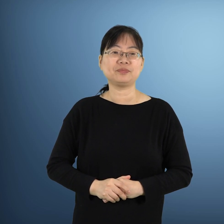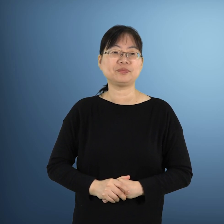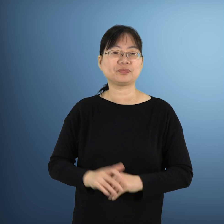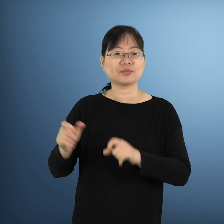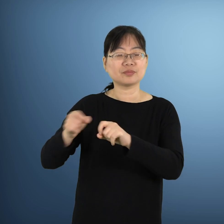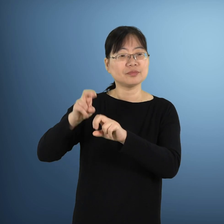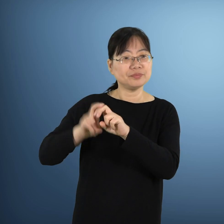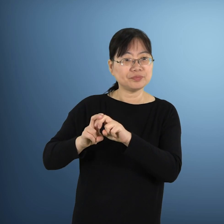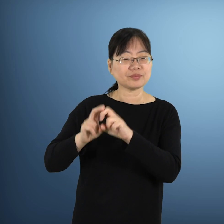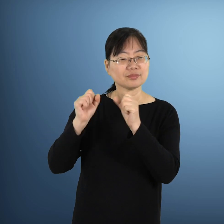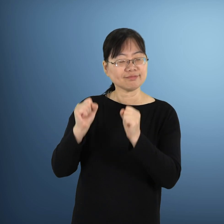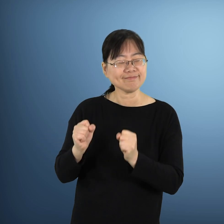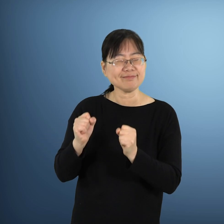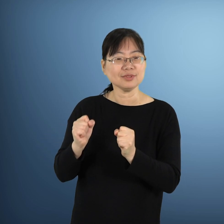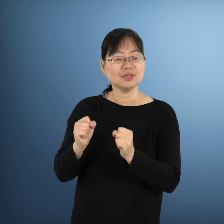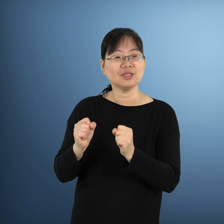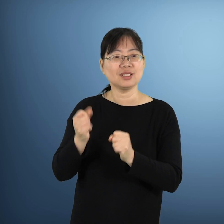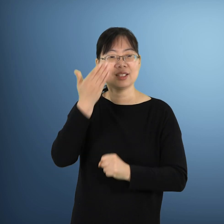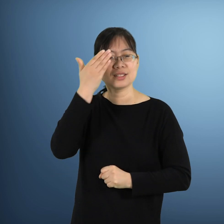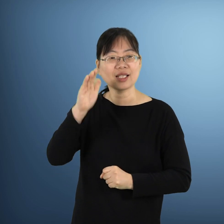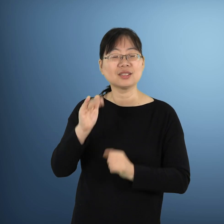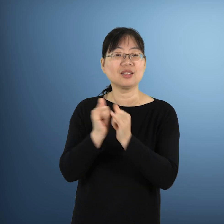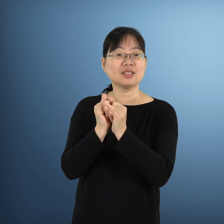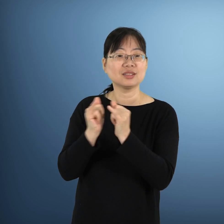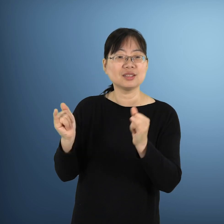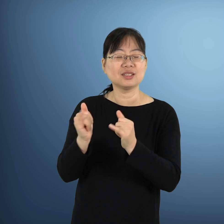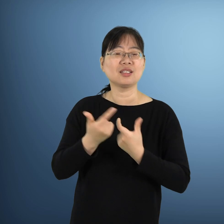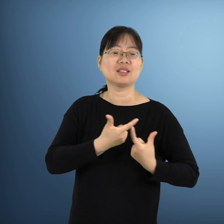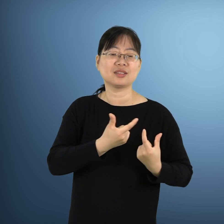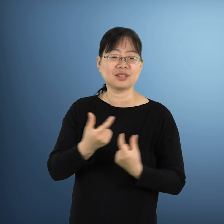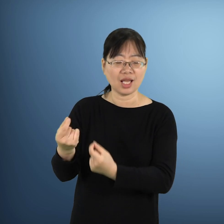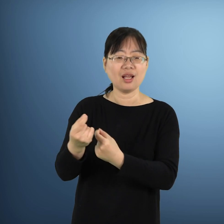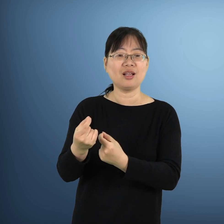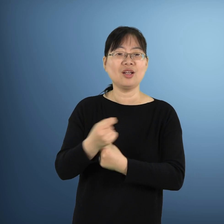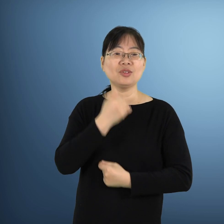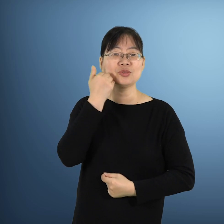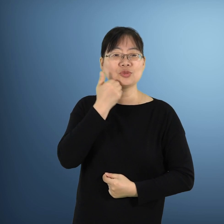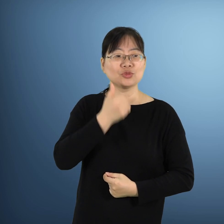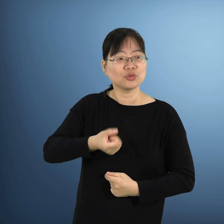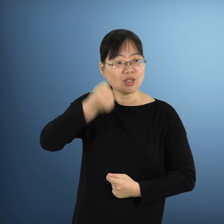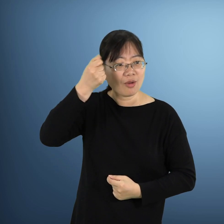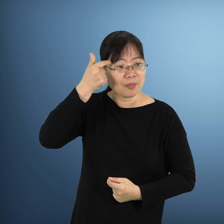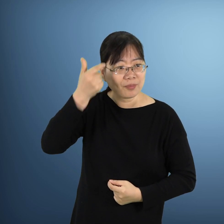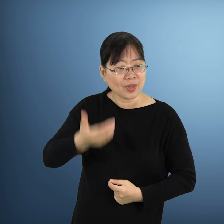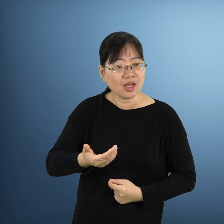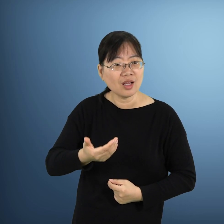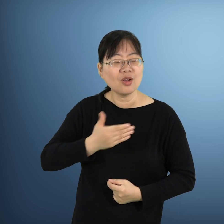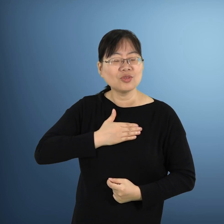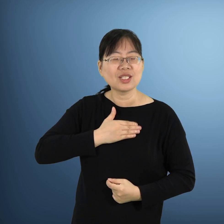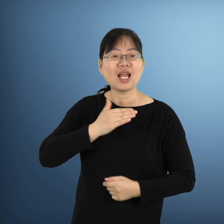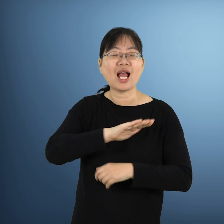옆에 앉아 계시는 낯선 이들이 다 누구의